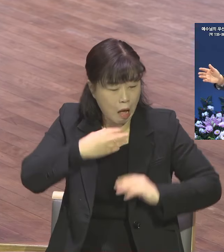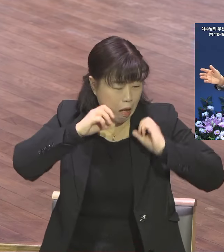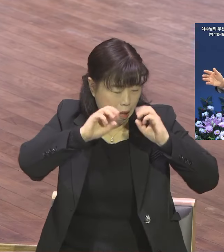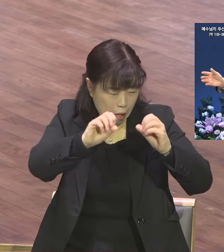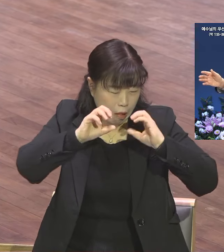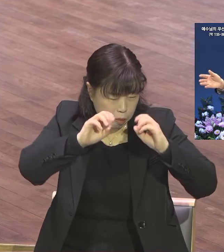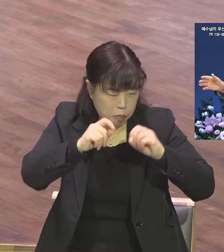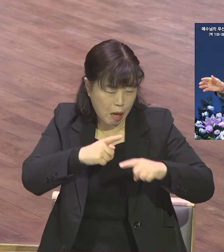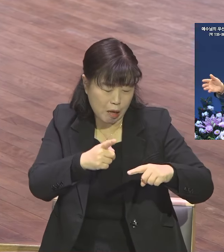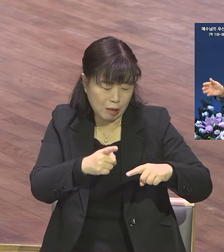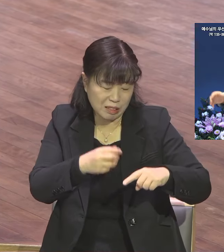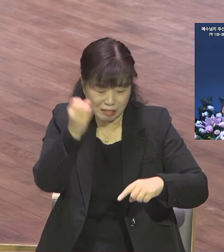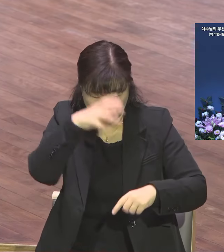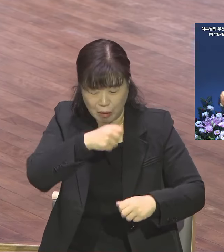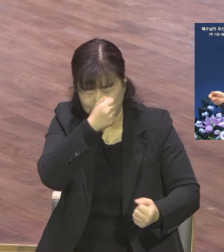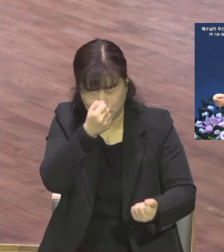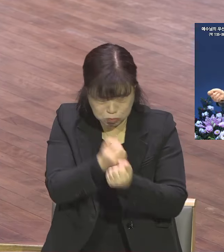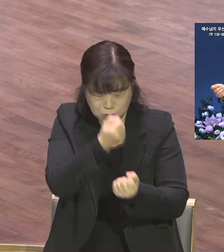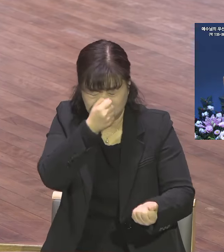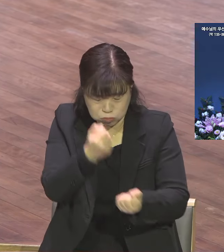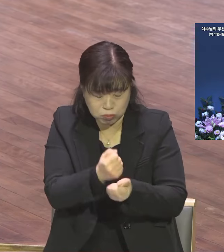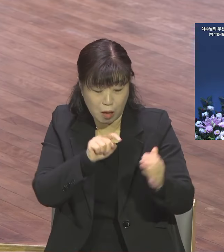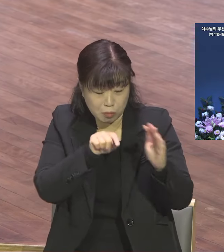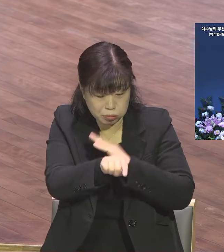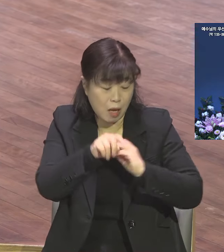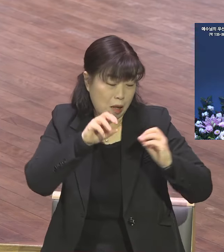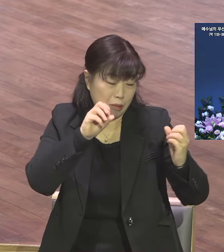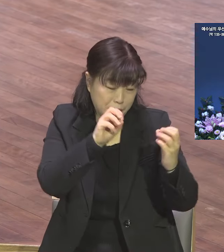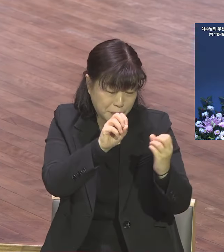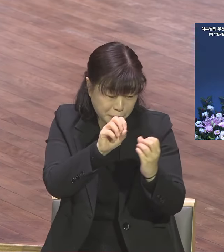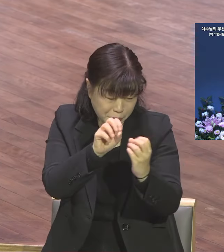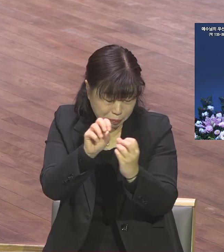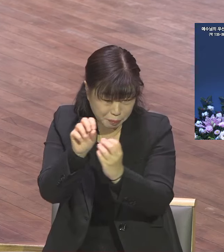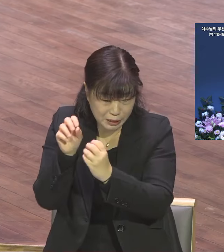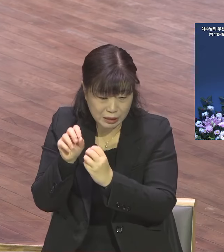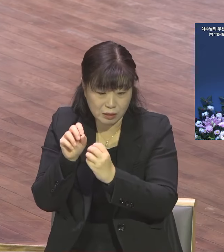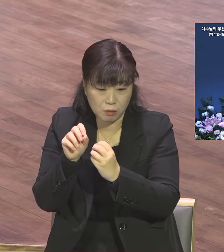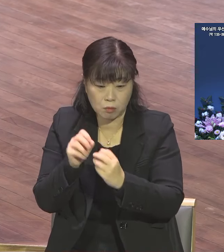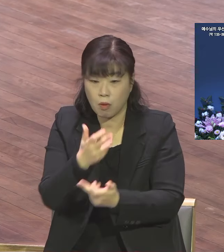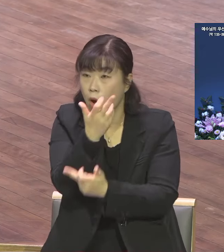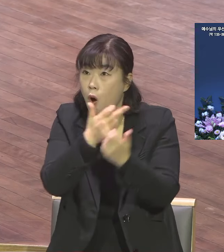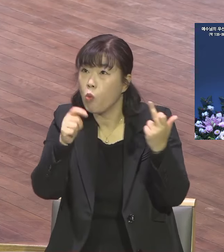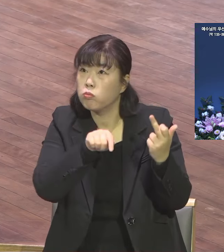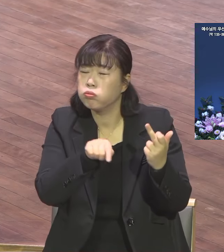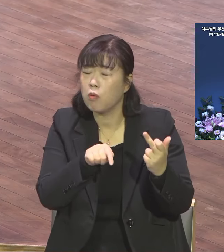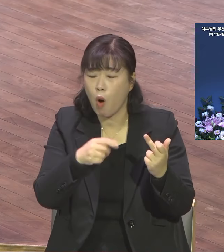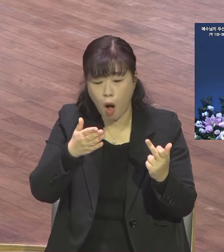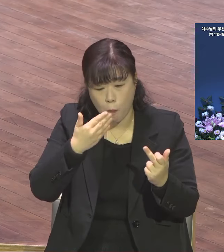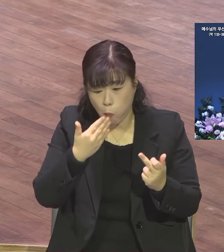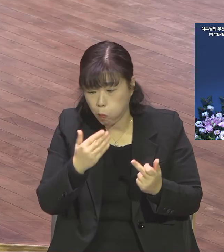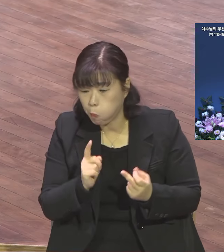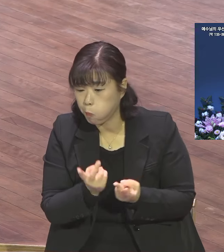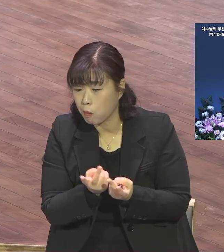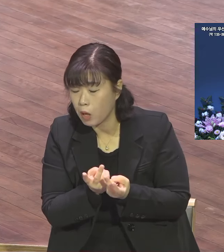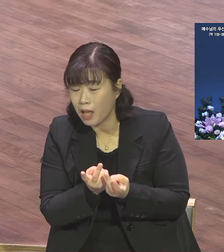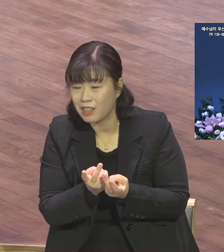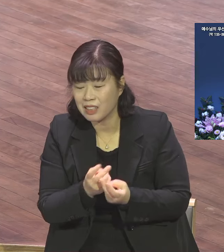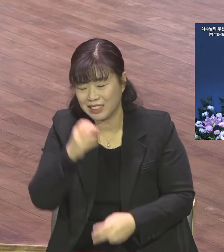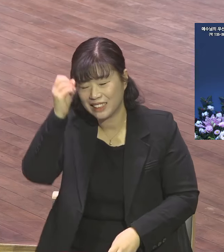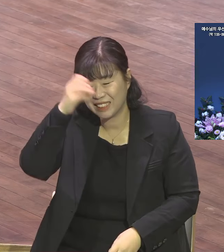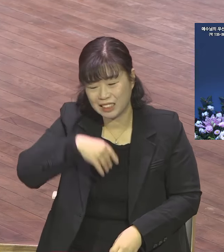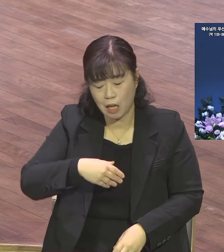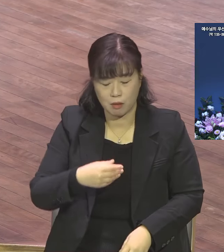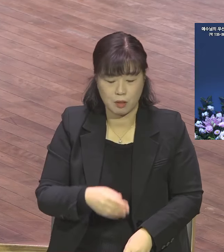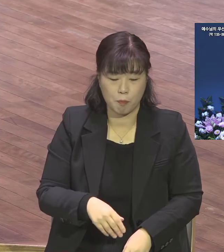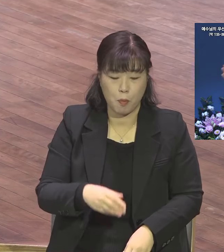정글이란 곳이 어떻게 사냐 그러니까 그냥 고기 하나 잡고 잡아서 그냥 이렇게 뭐 먹는 건지 안 먹는 건지